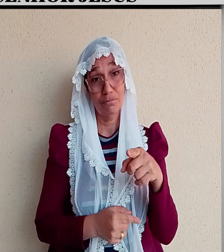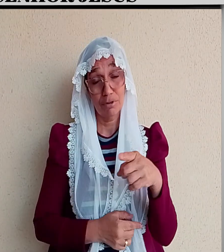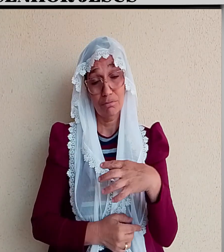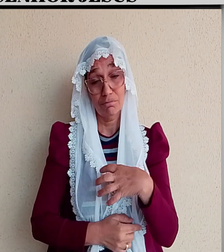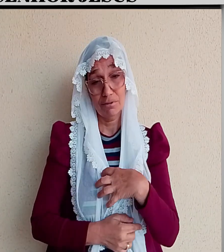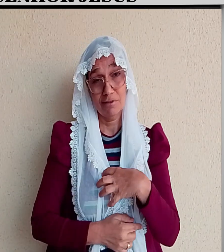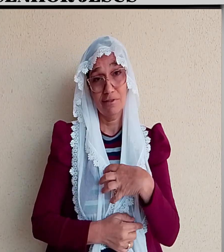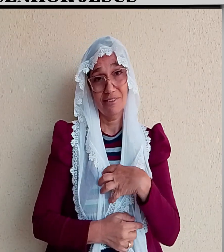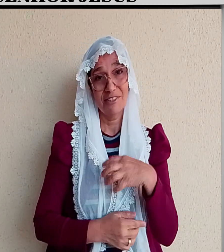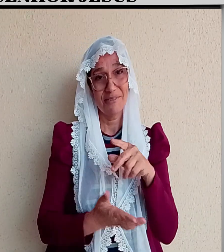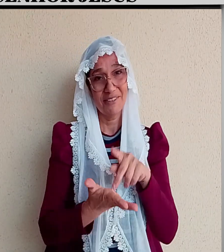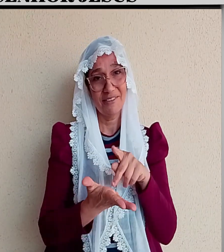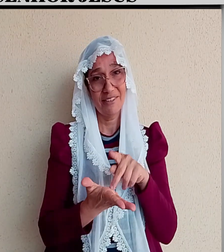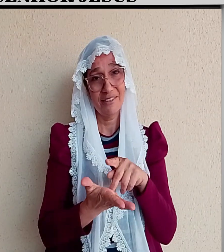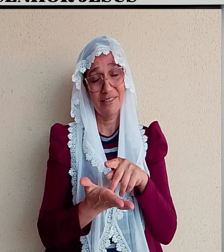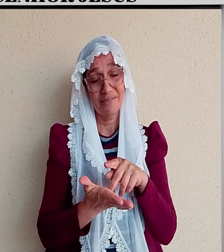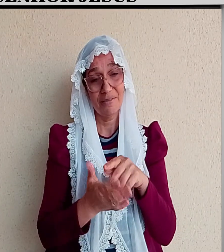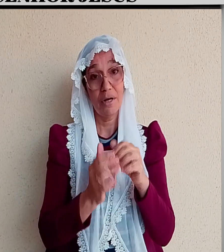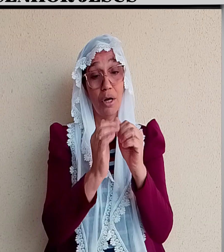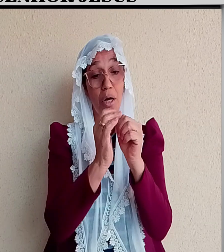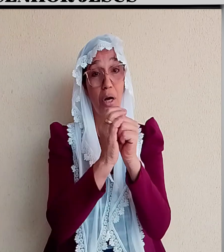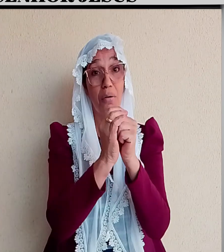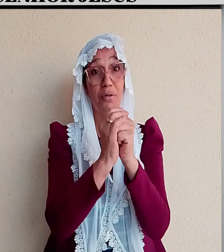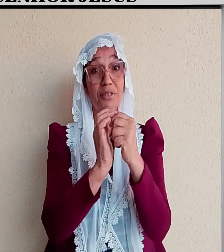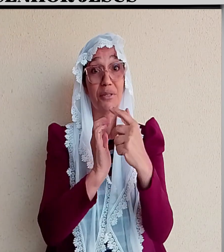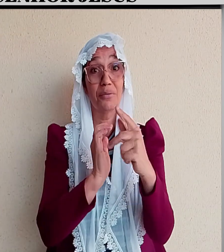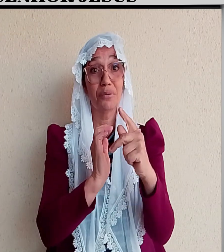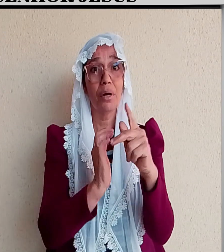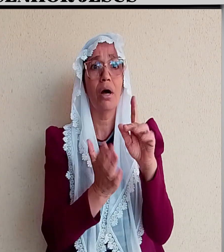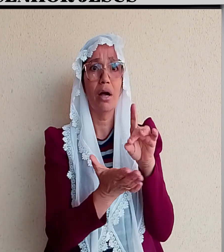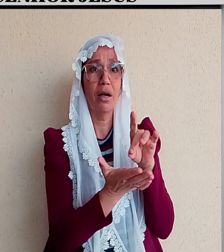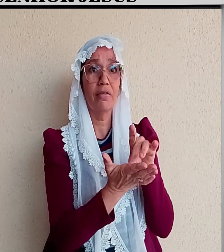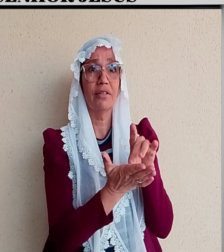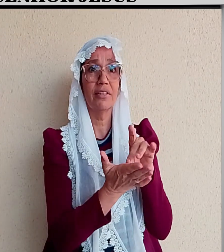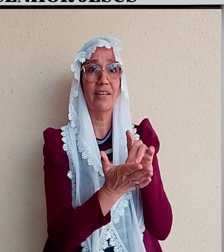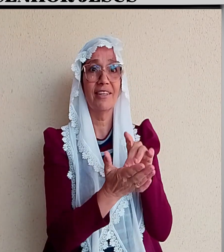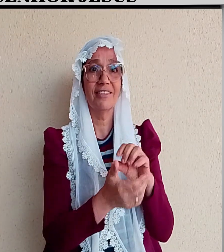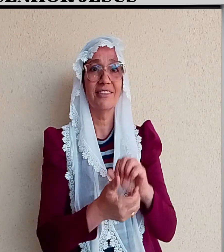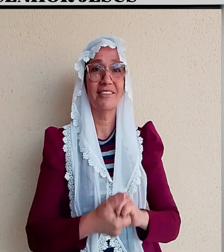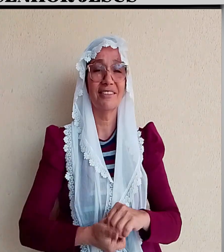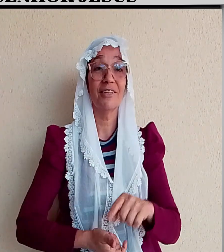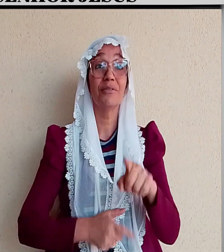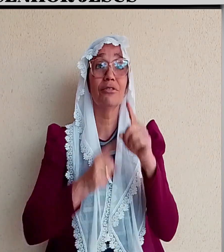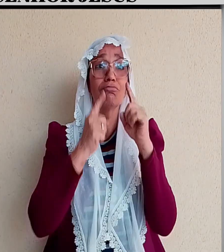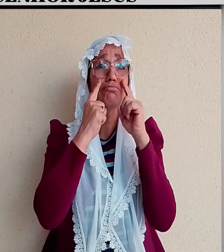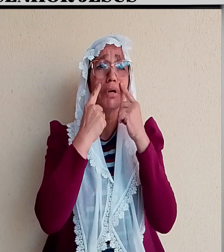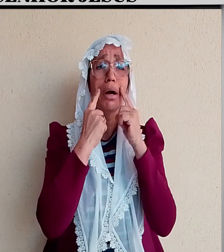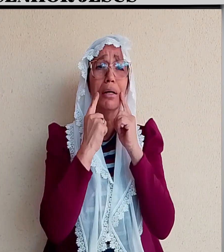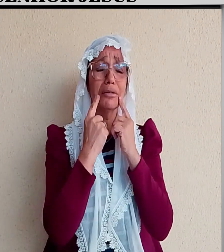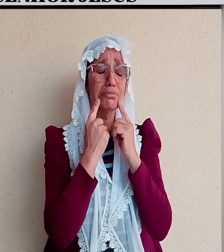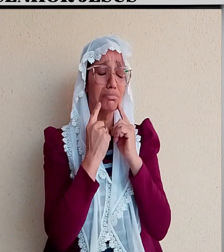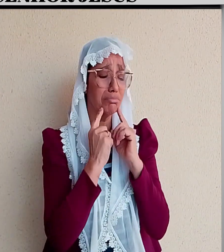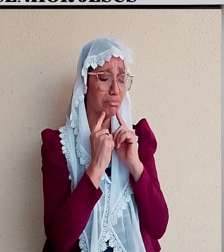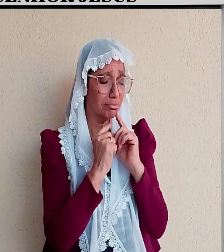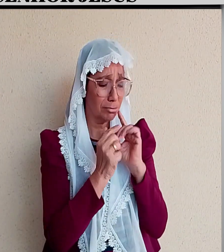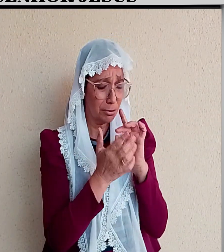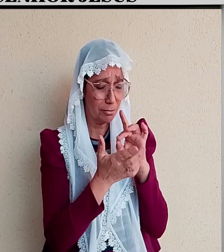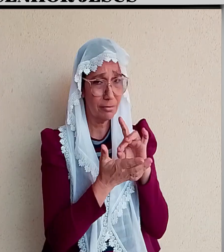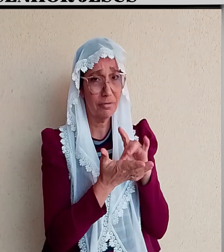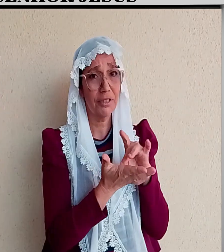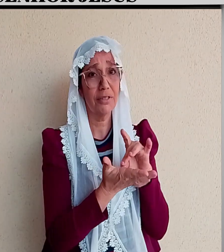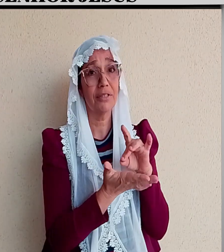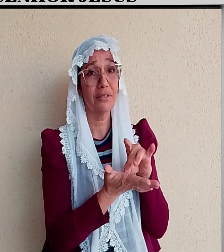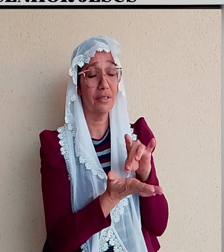que você é verdadeiro. Glória a Jesus. As tuas lágrimas me diz que você é verdadeiro. Aleluia, Jesus. A tua dor